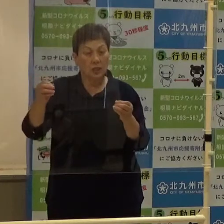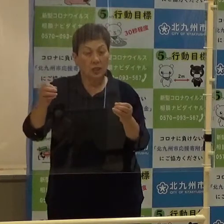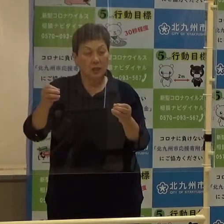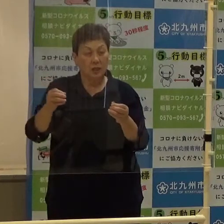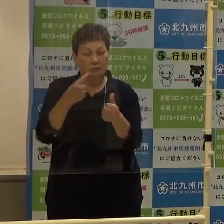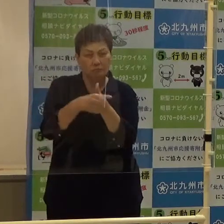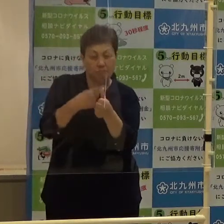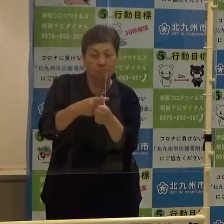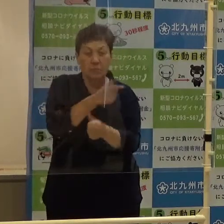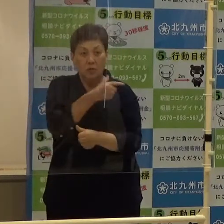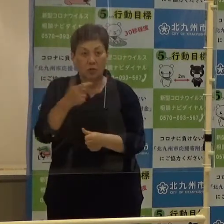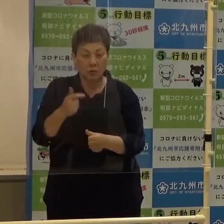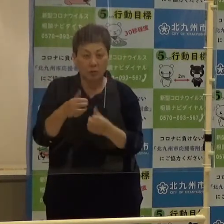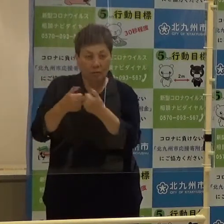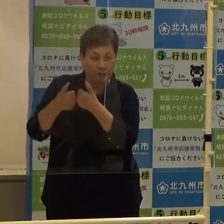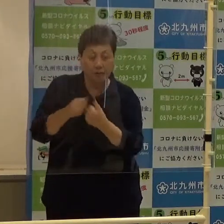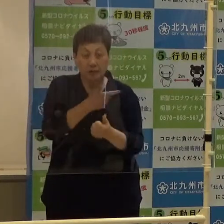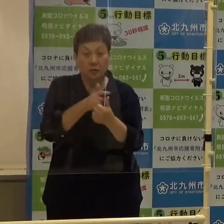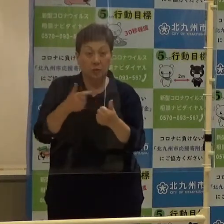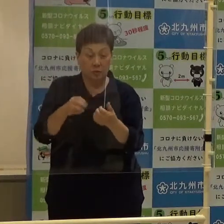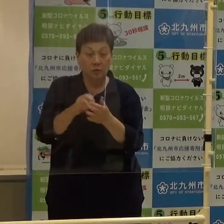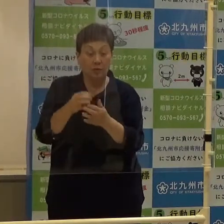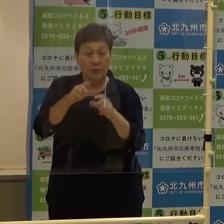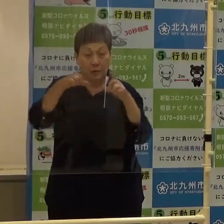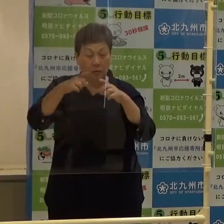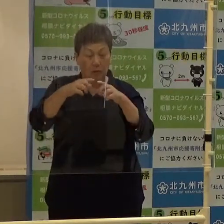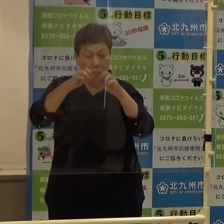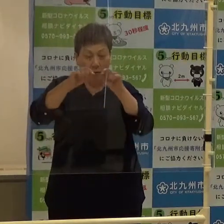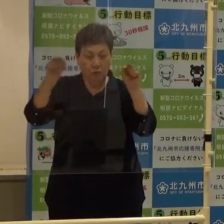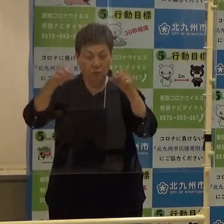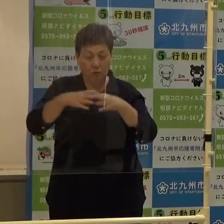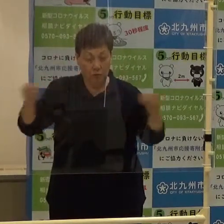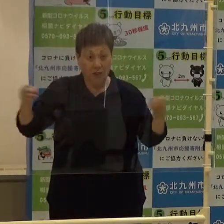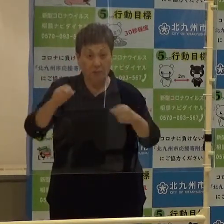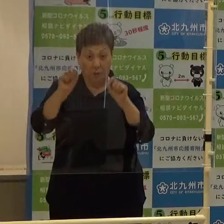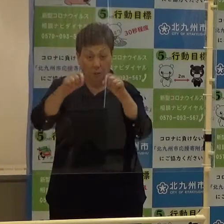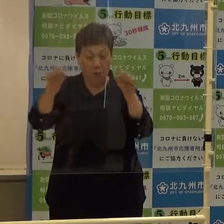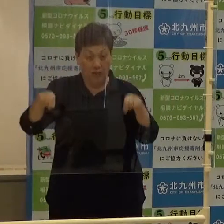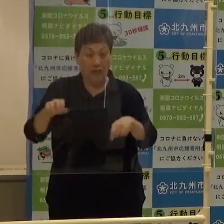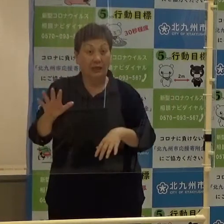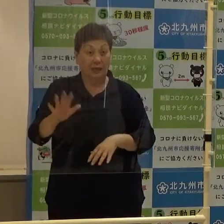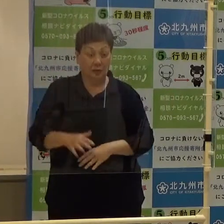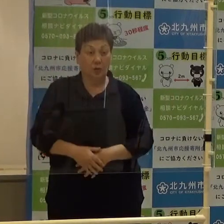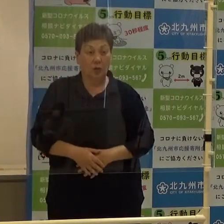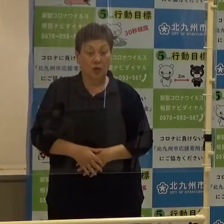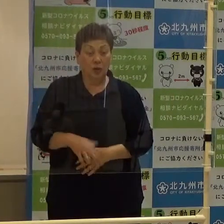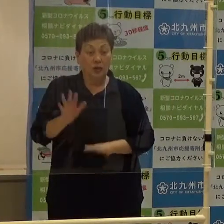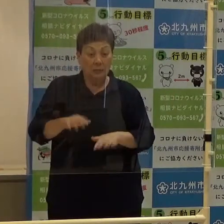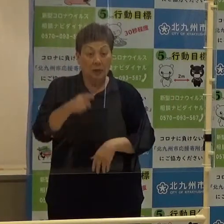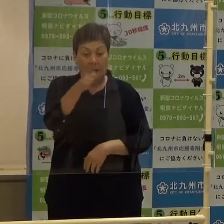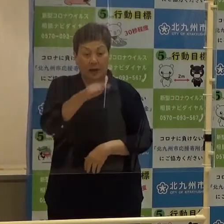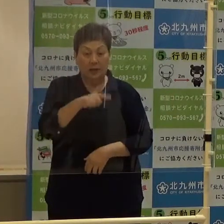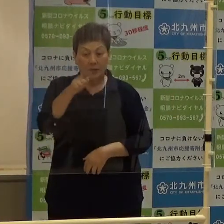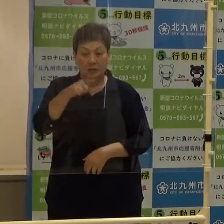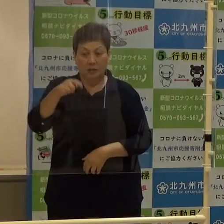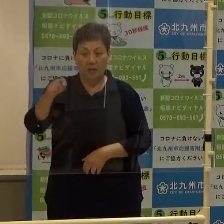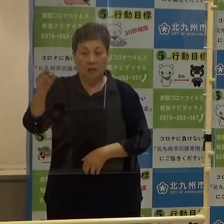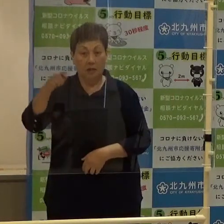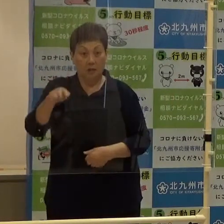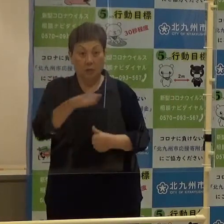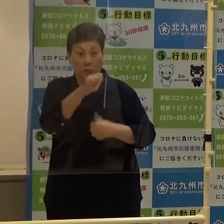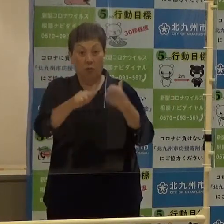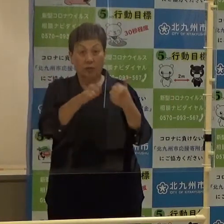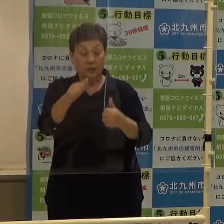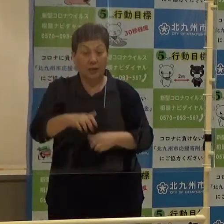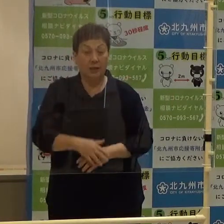のままでよいかという議論もあるのですけれども、やっぱり SNS の時代でありまして、本物でないとです